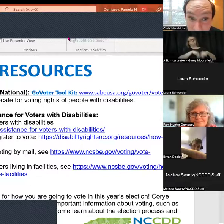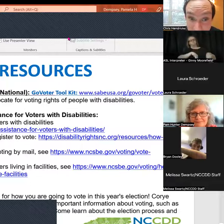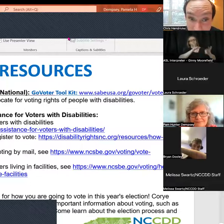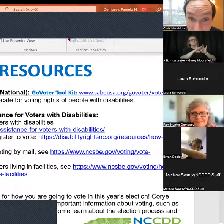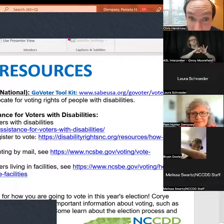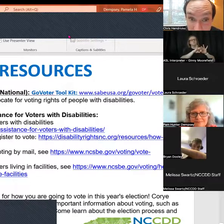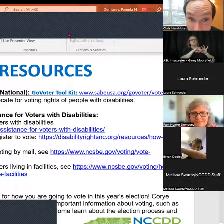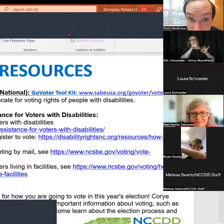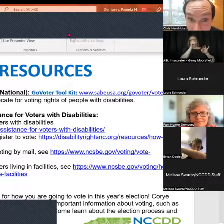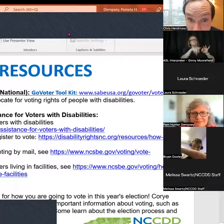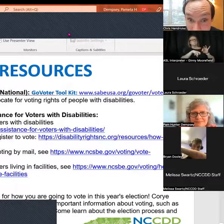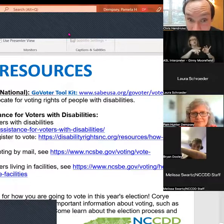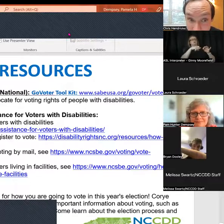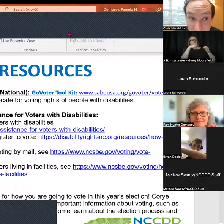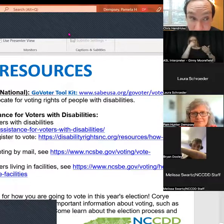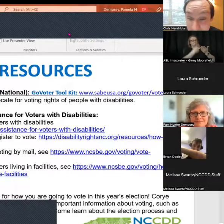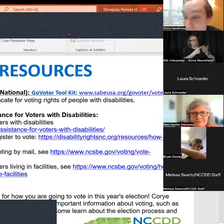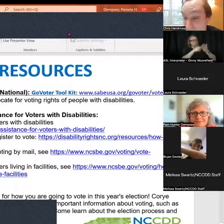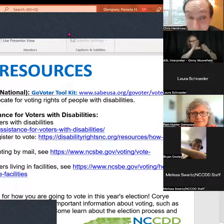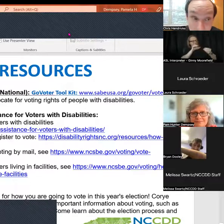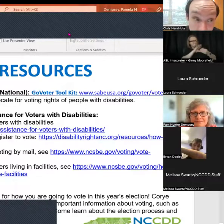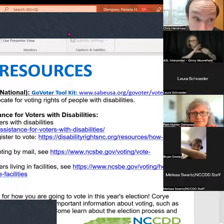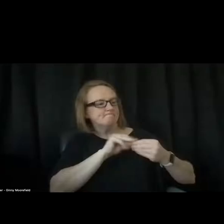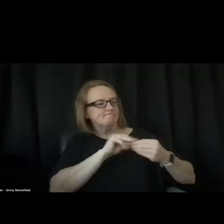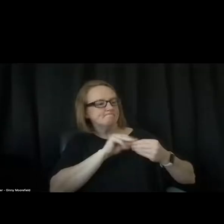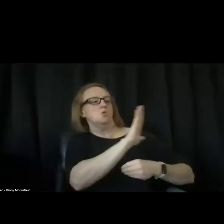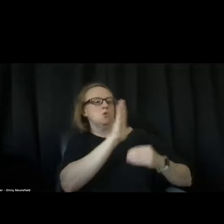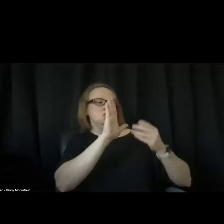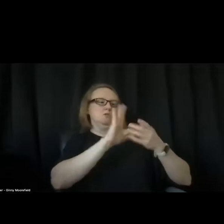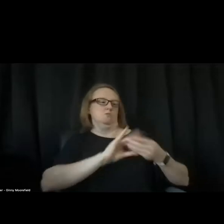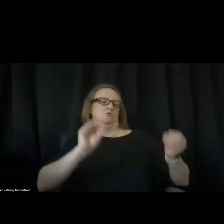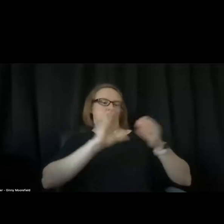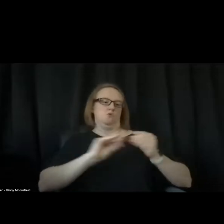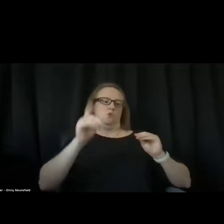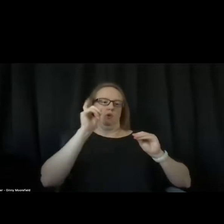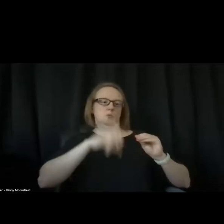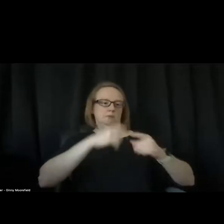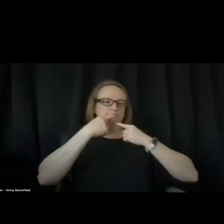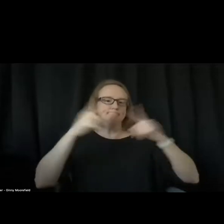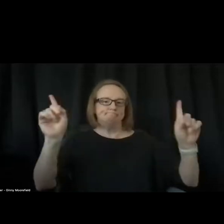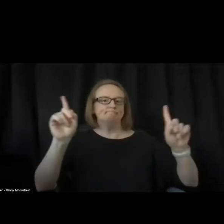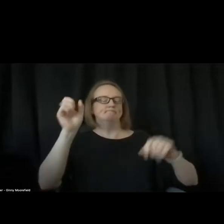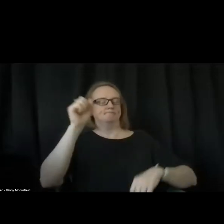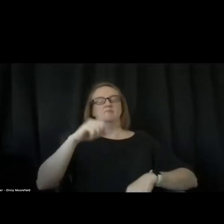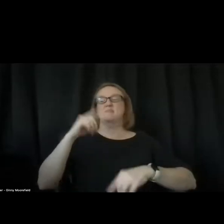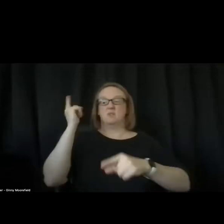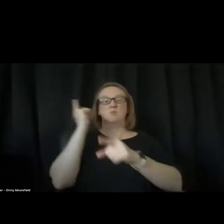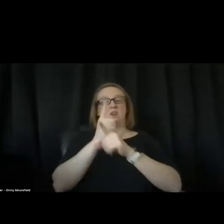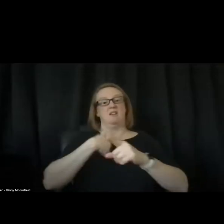hablar después de las elecciones también porque su historia es poderosa absolutamente Brian absolutamente